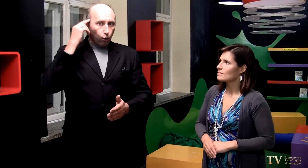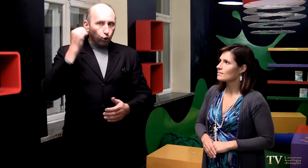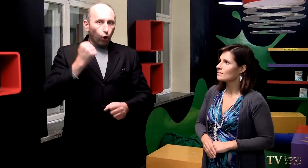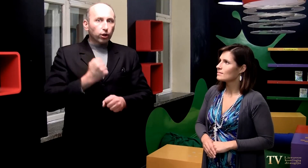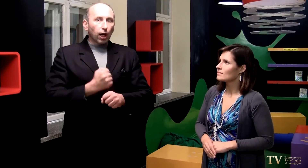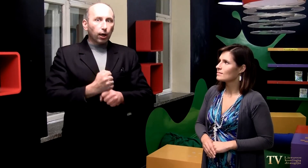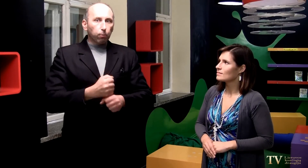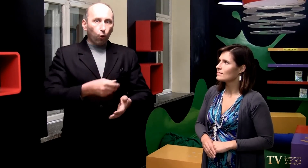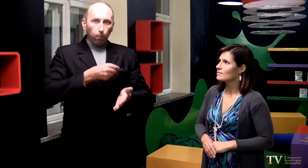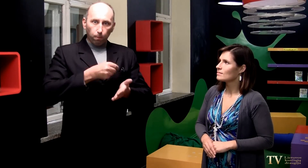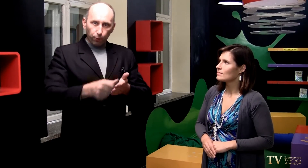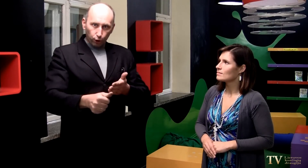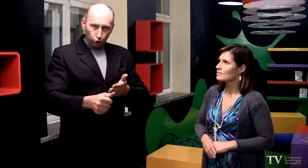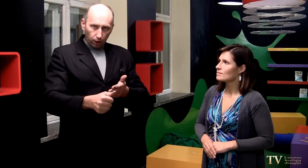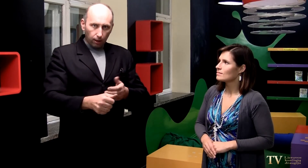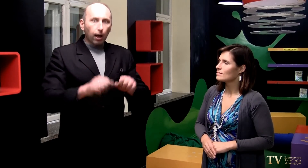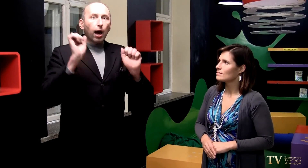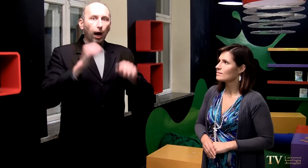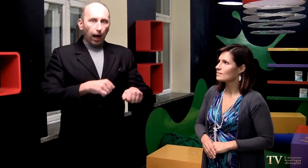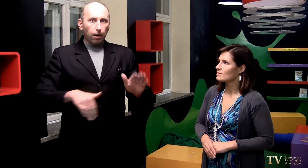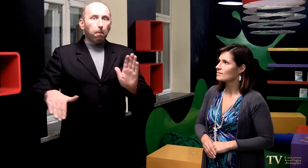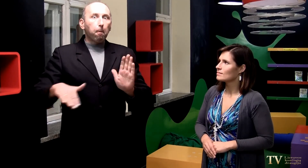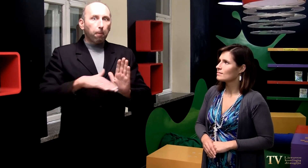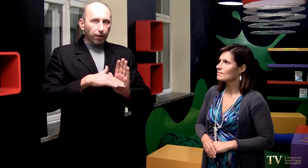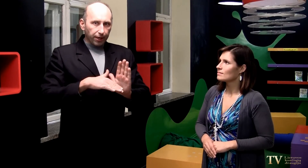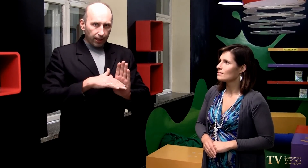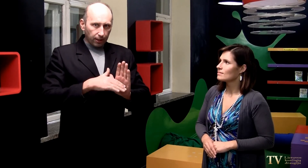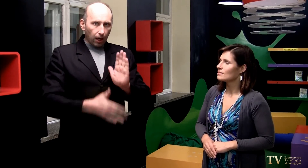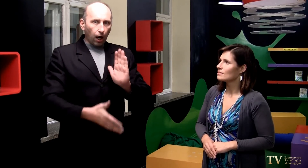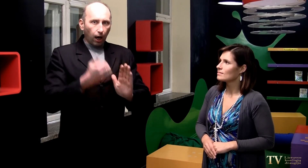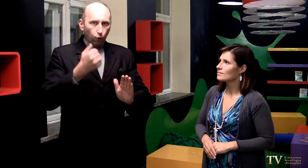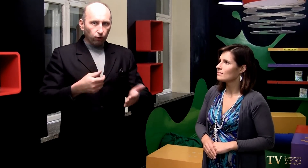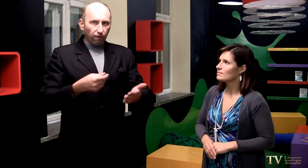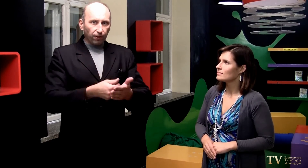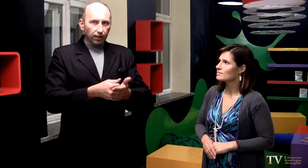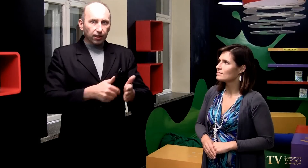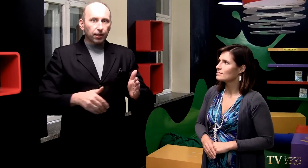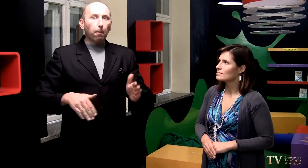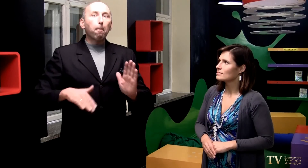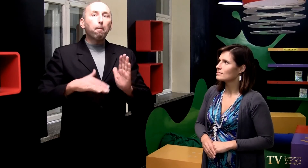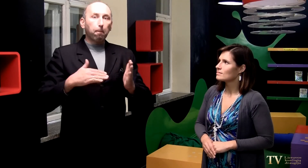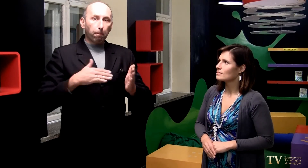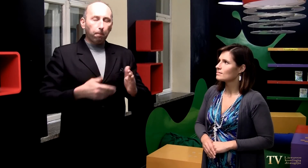Kauno darbo birža gali padėti gauti finansinę